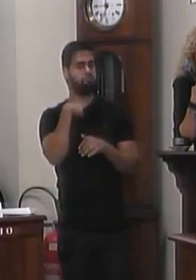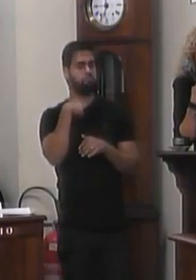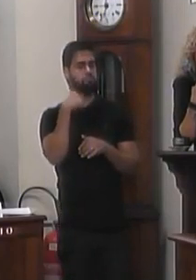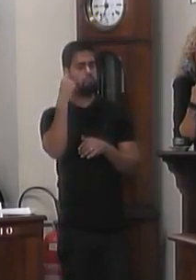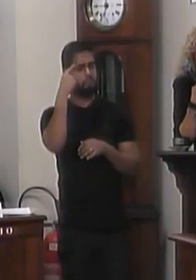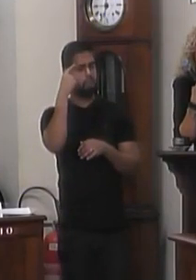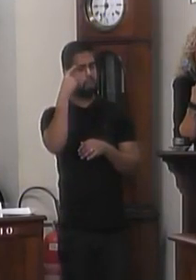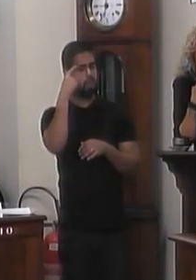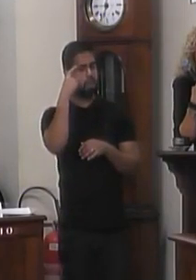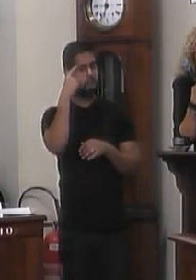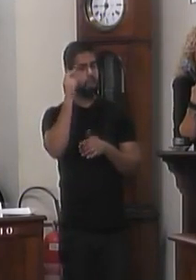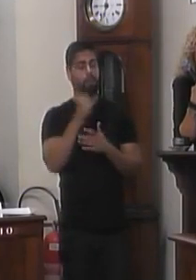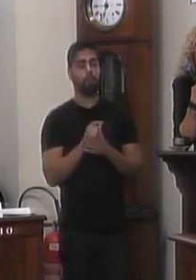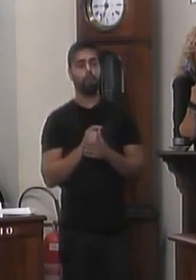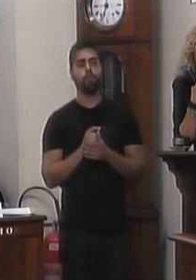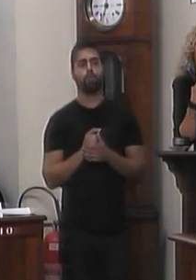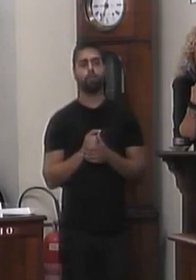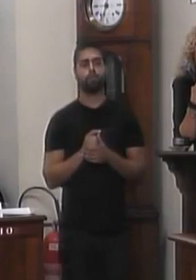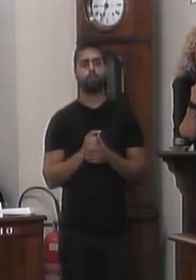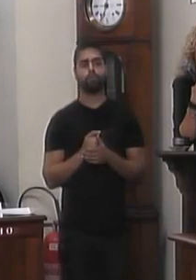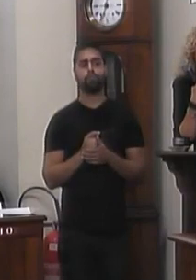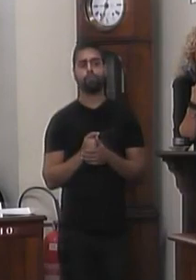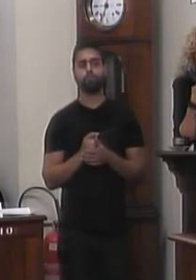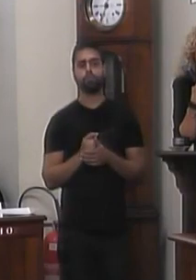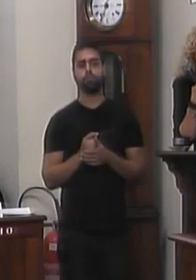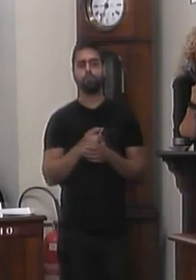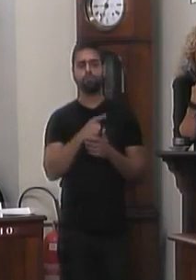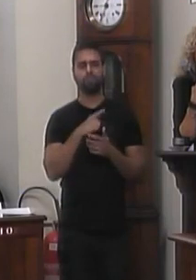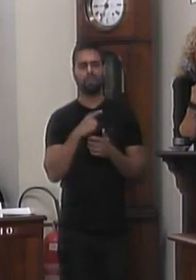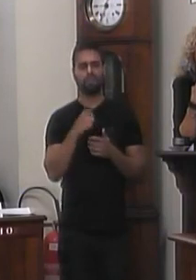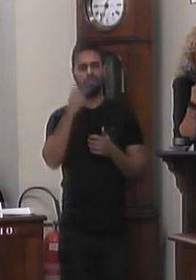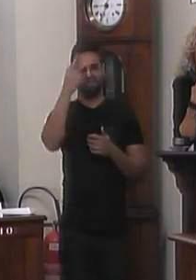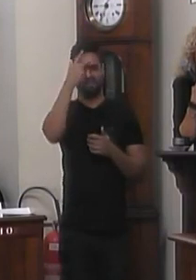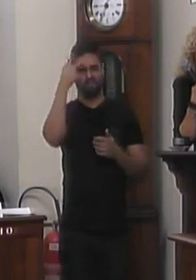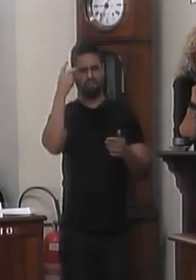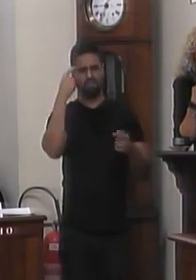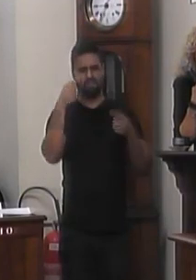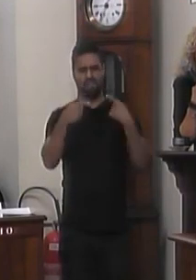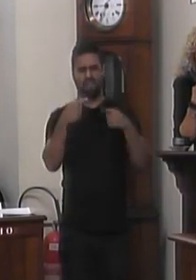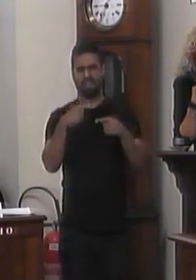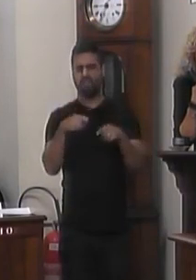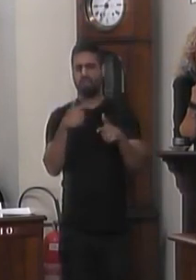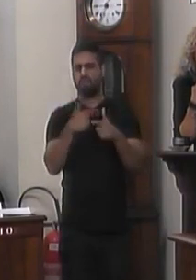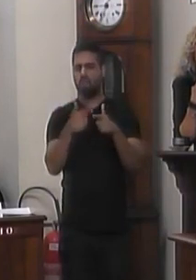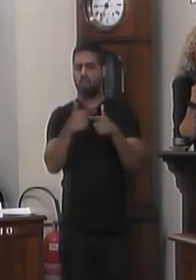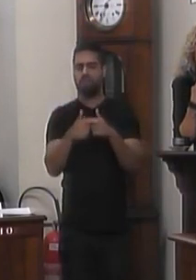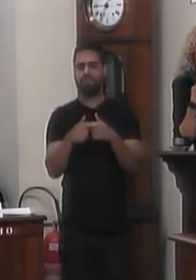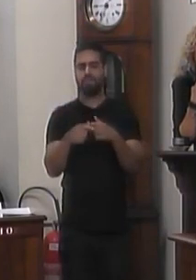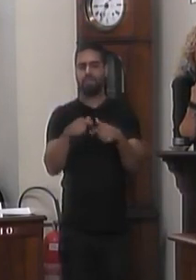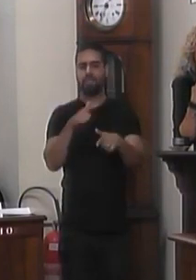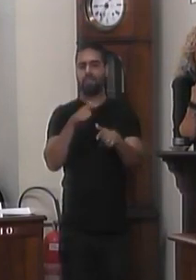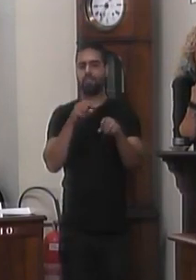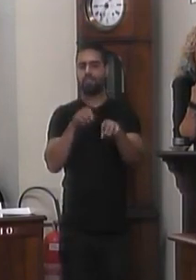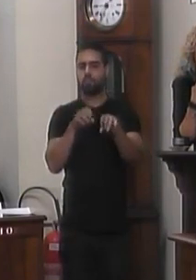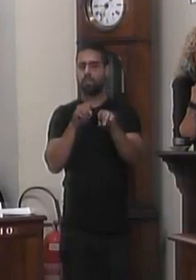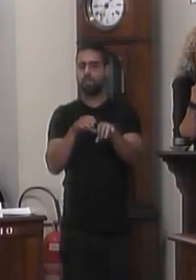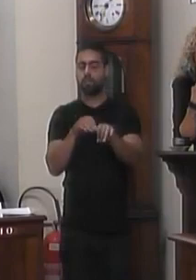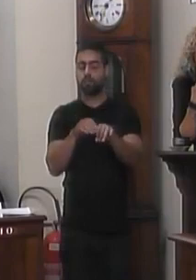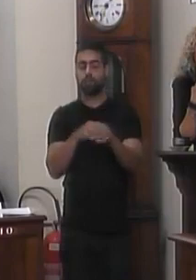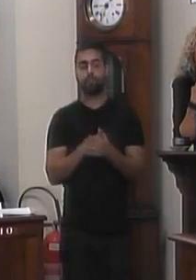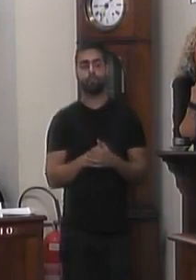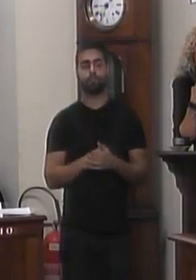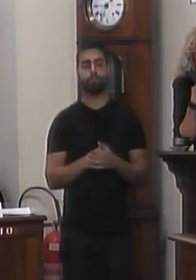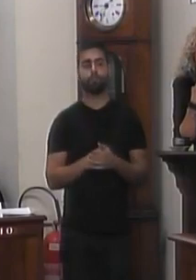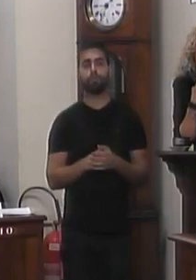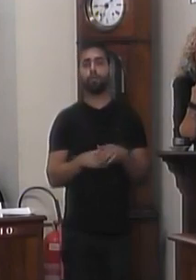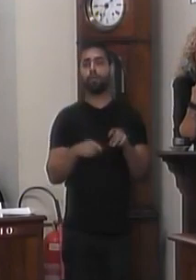pelo menos no meu gabinete e no meu mandato, a gente tem muita reclamação em relação à educação. E aí tange